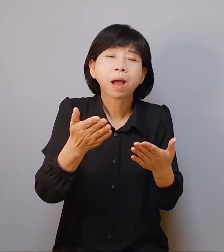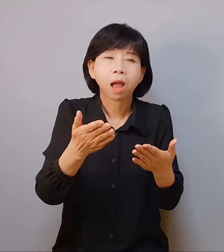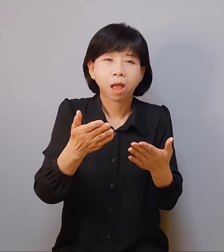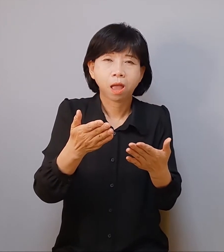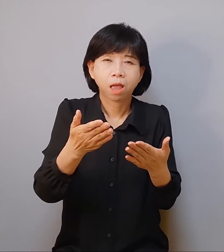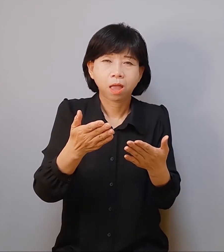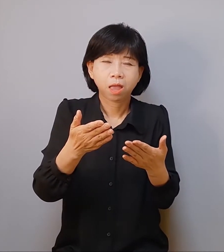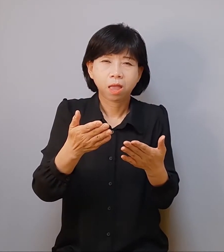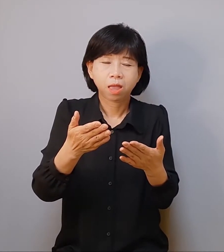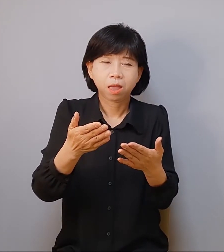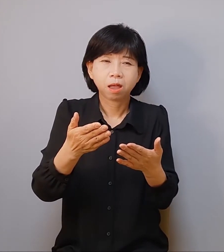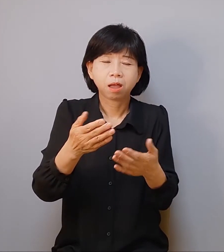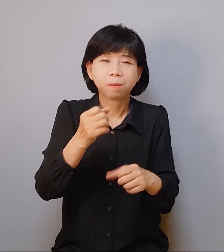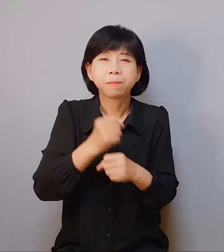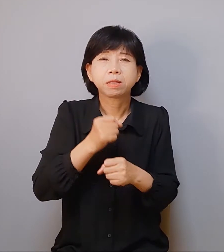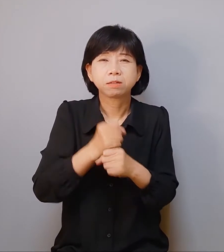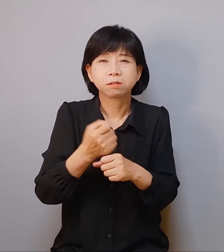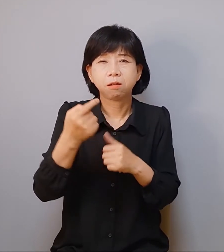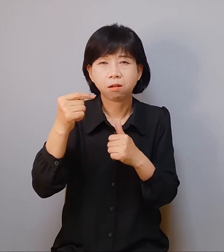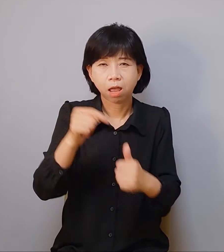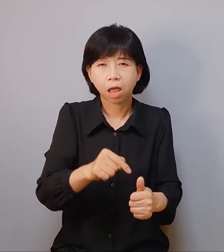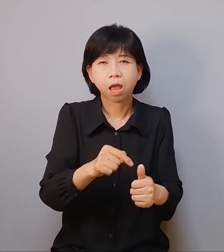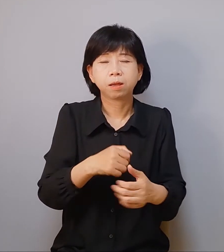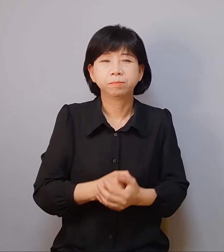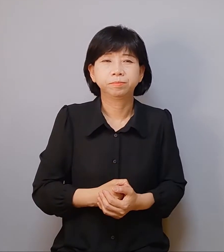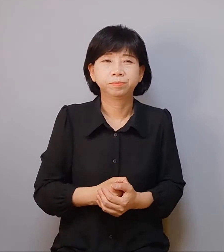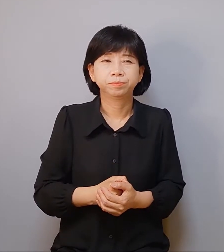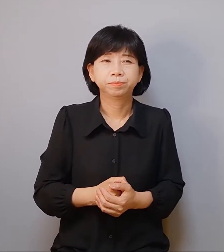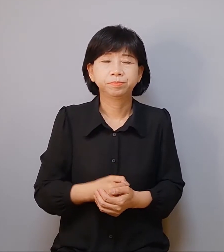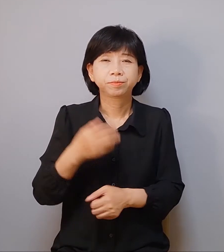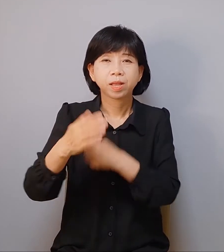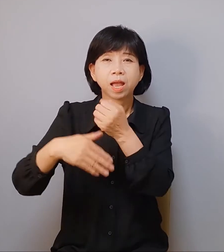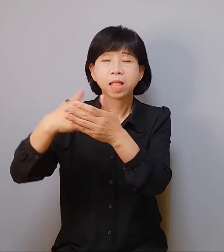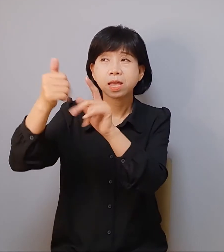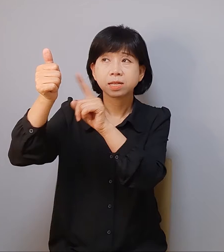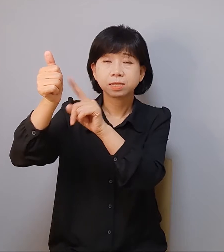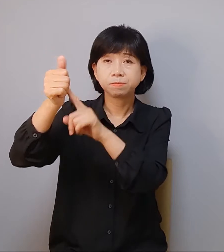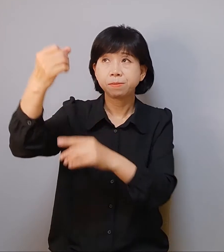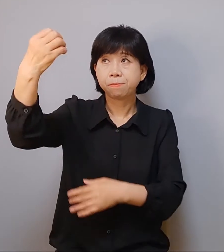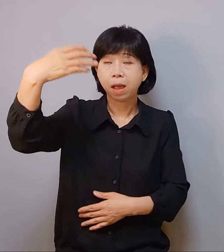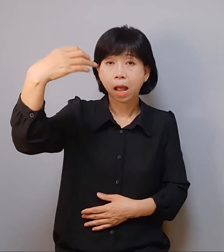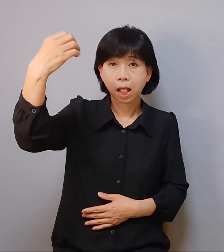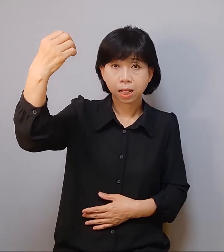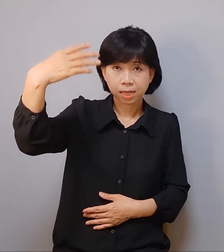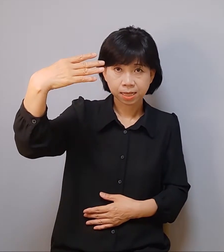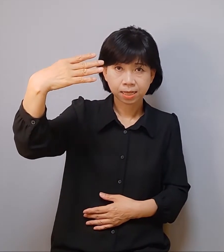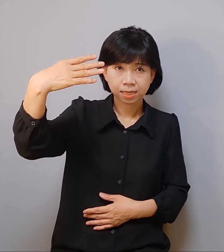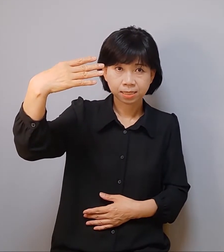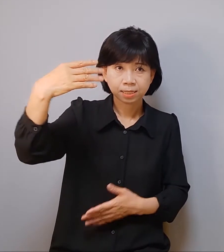하나님께서 이제 말씀하시려고 하는 거예요. 그런데 그 말씀이요, 여기 지금 성경에 나와 있는 것처럼